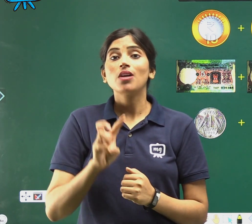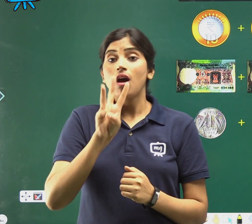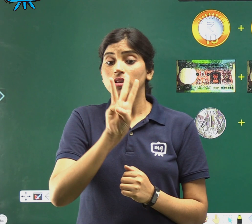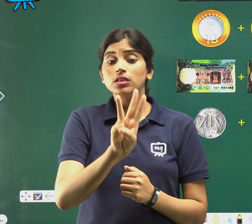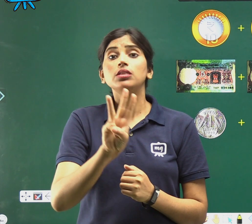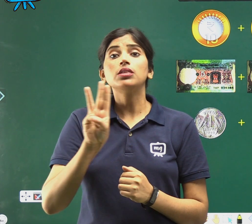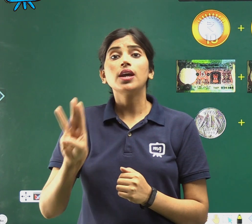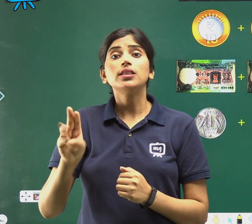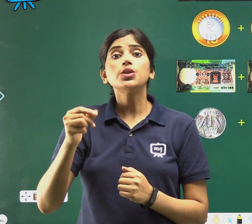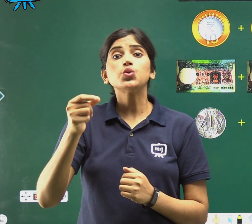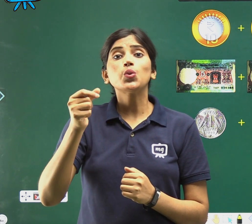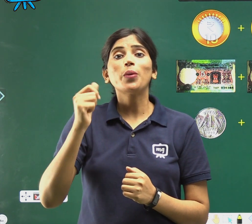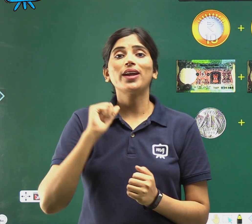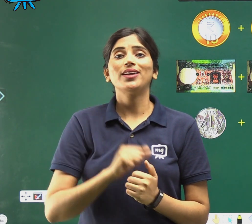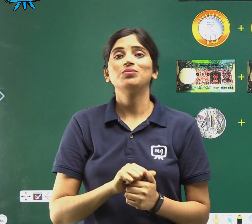33 रुपए।